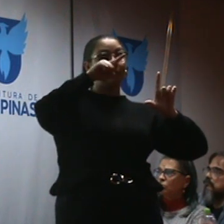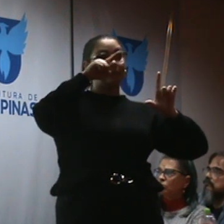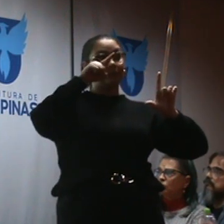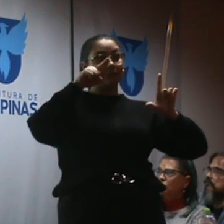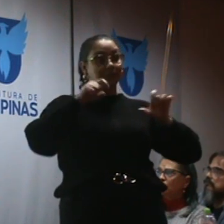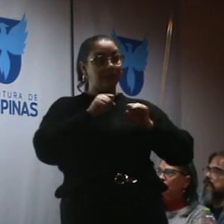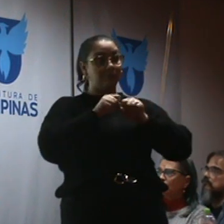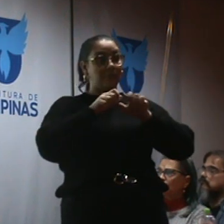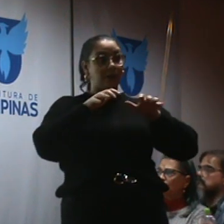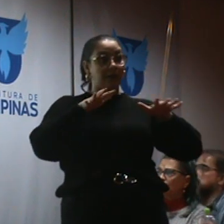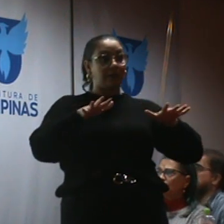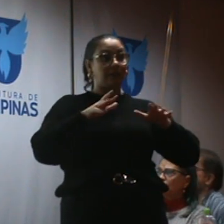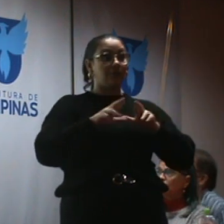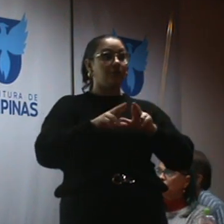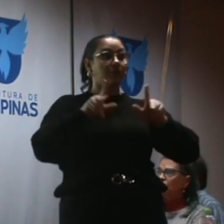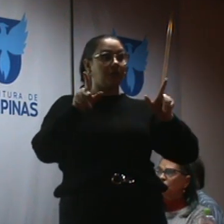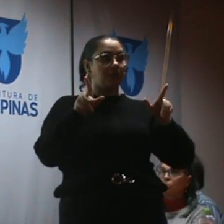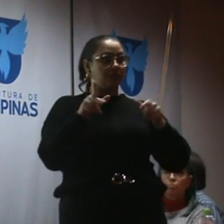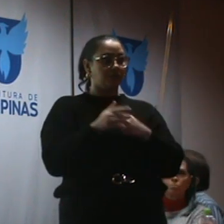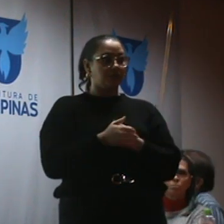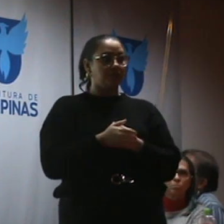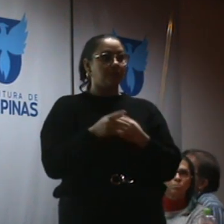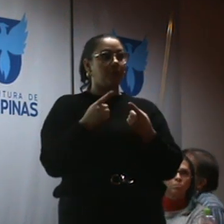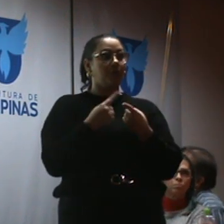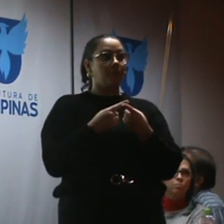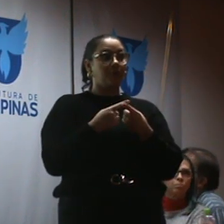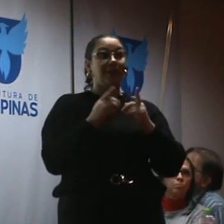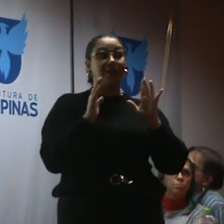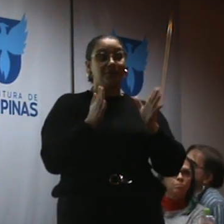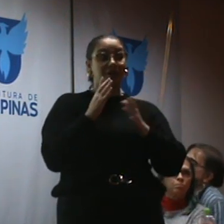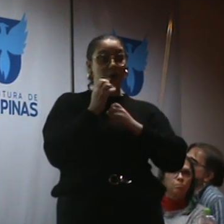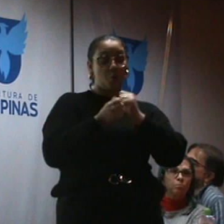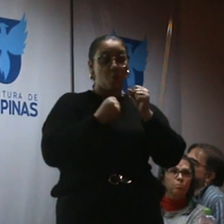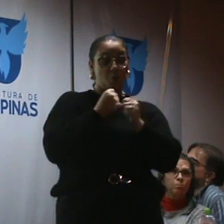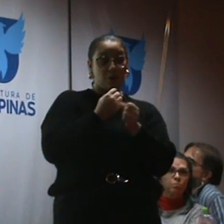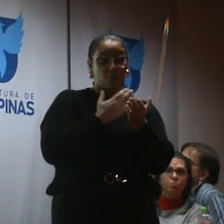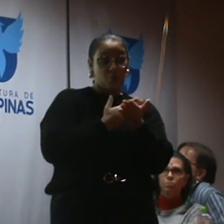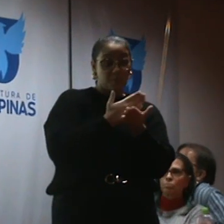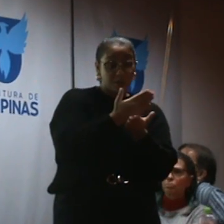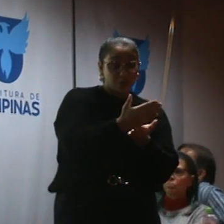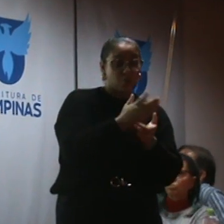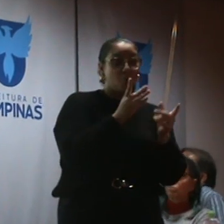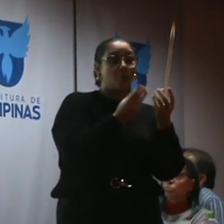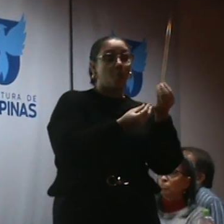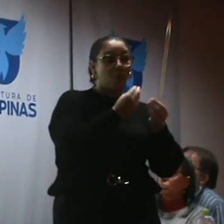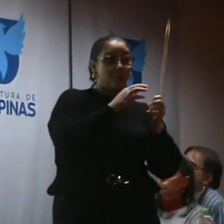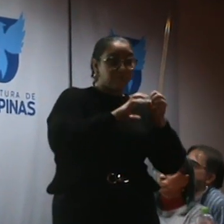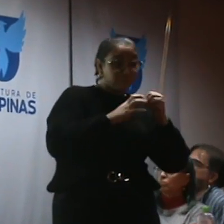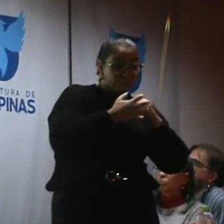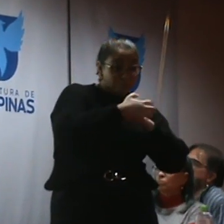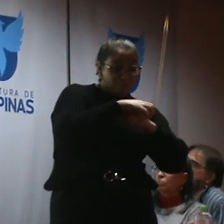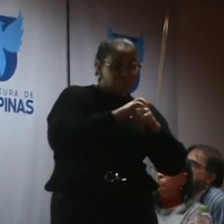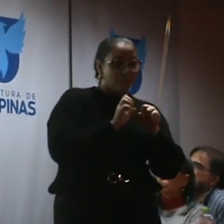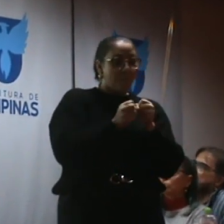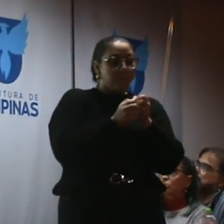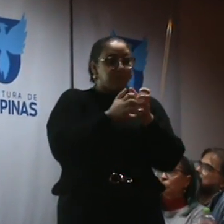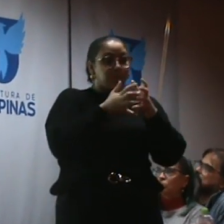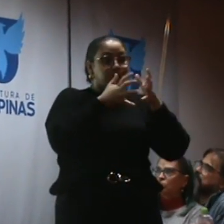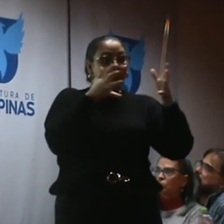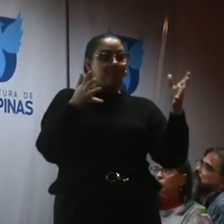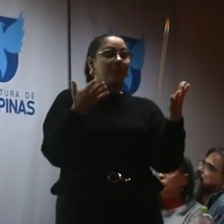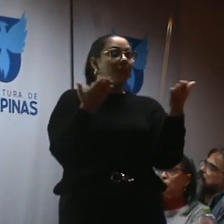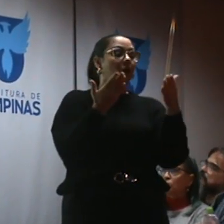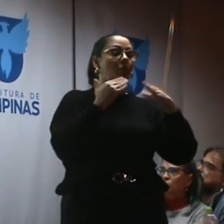teve um comportamento diferente, porque a gente já entrou o ano com muitos casos de Chico, e agora ele tende a estabilizar e